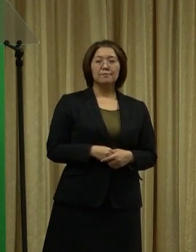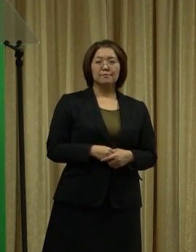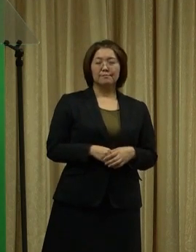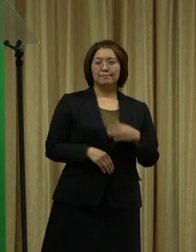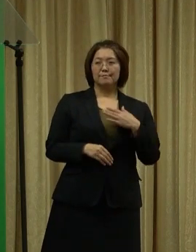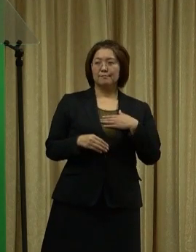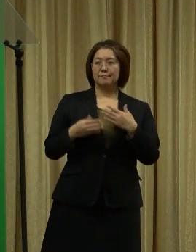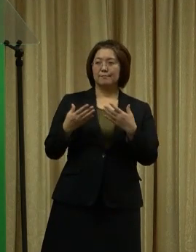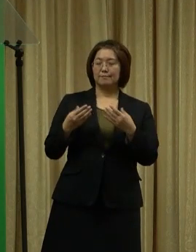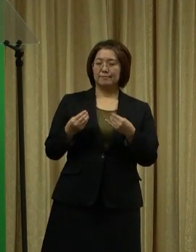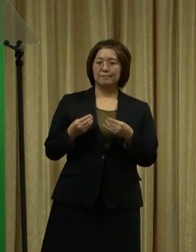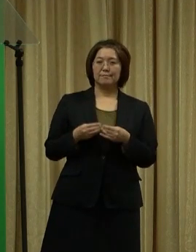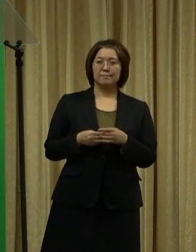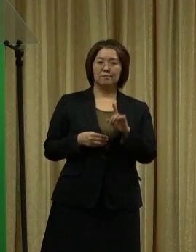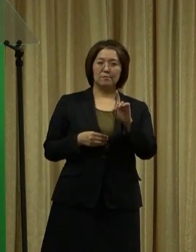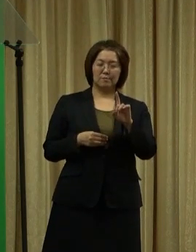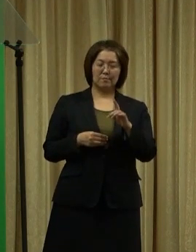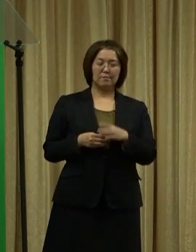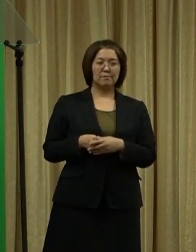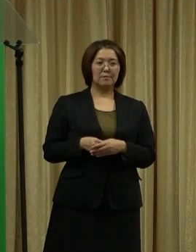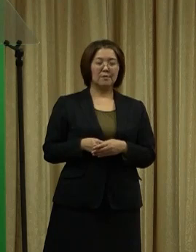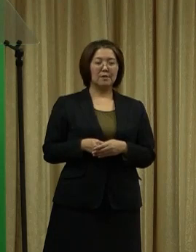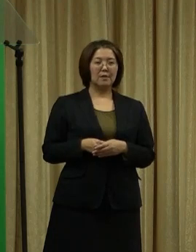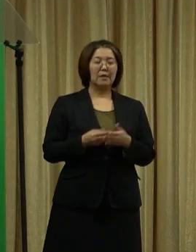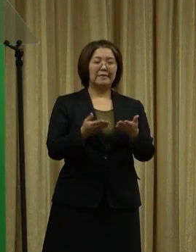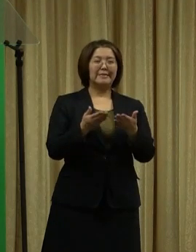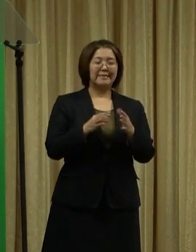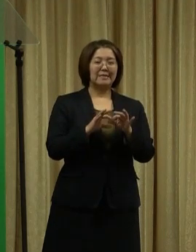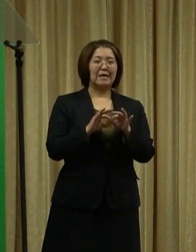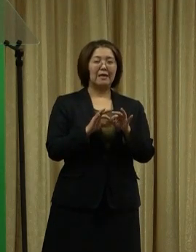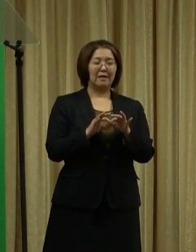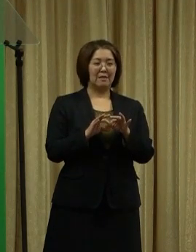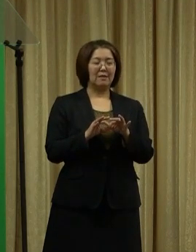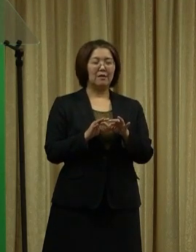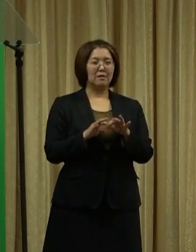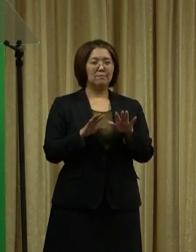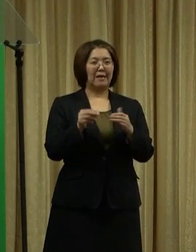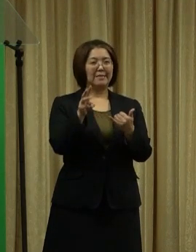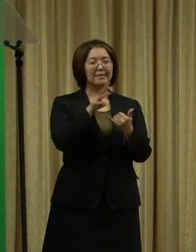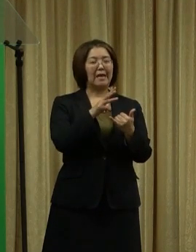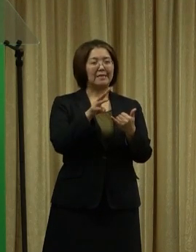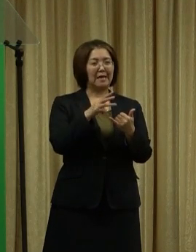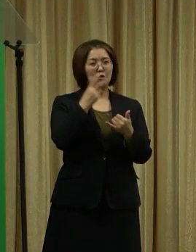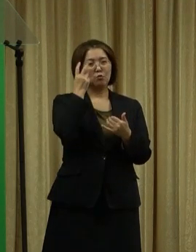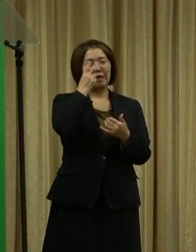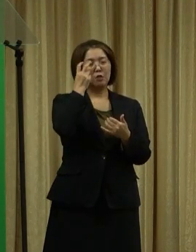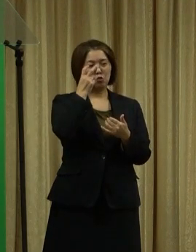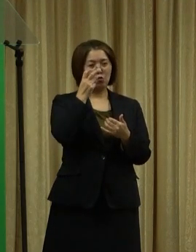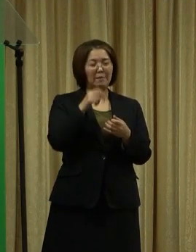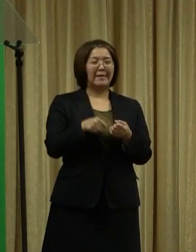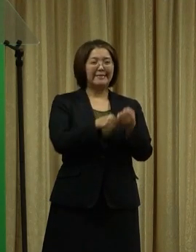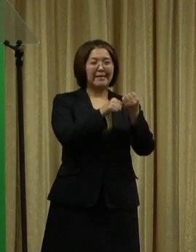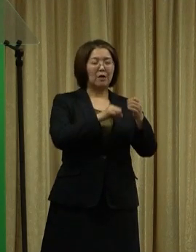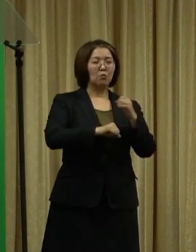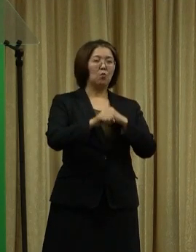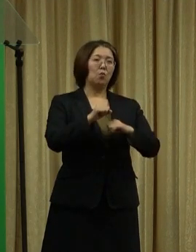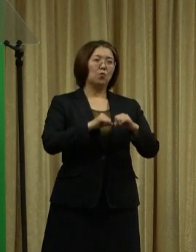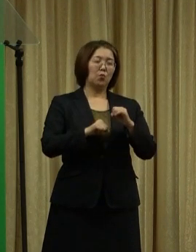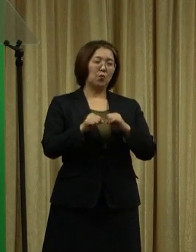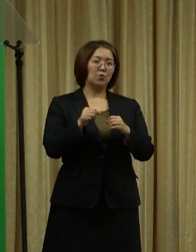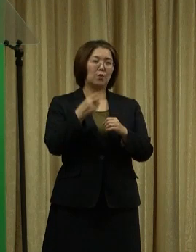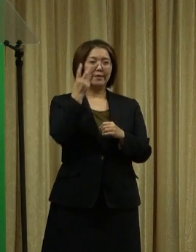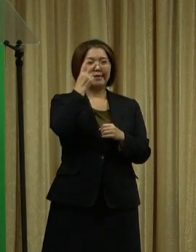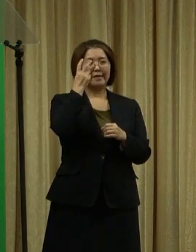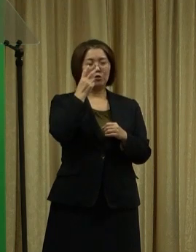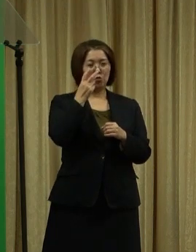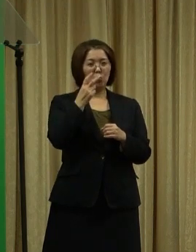わかりました。もう一点、地震関連なんですけども、今回その災害のまあ検証というか避難行動の検証